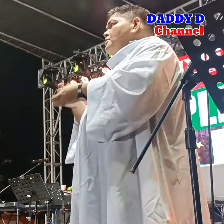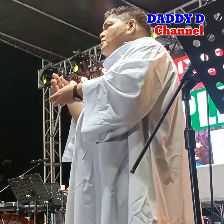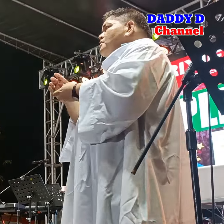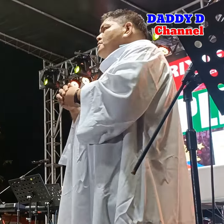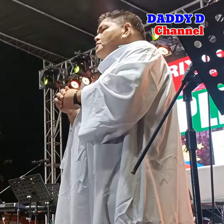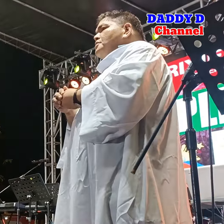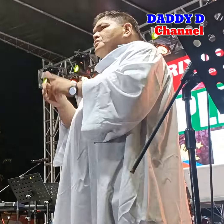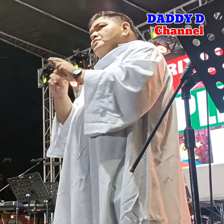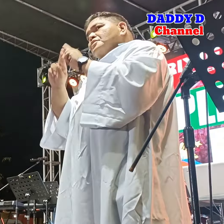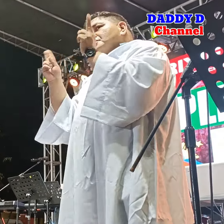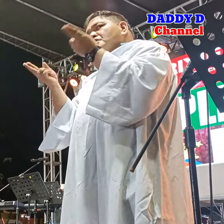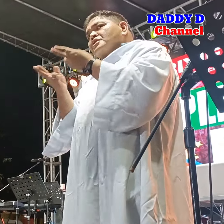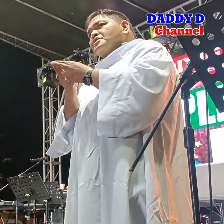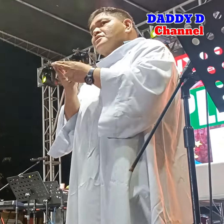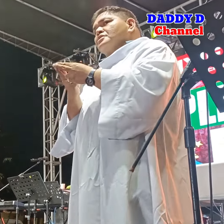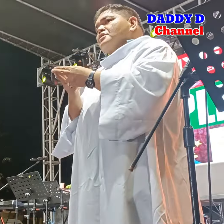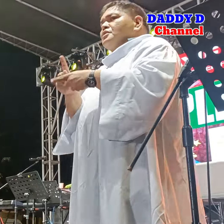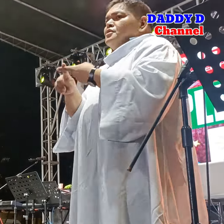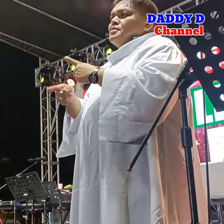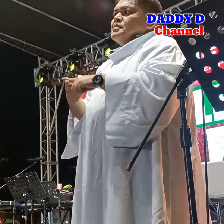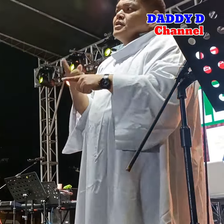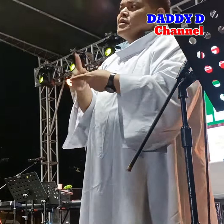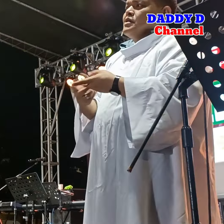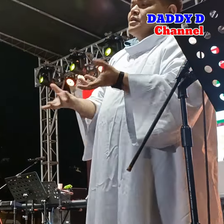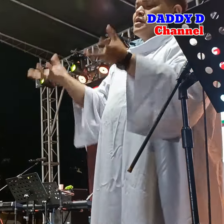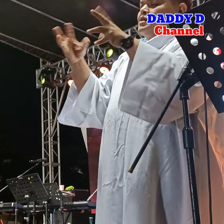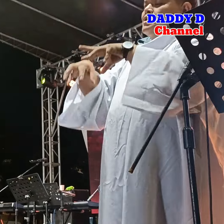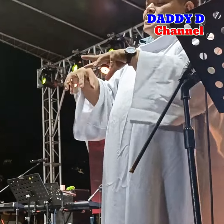pinsan, kaibigan, kaklase.